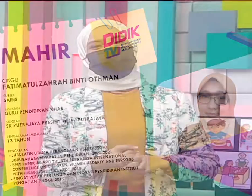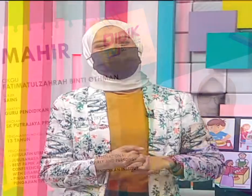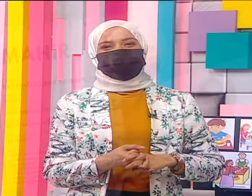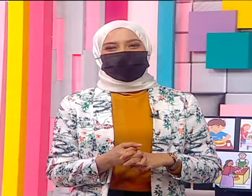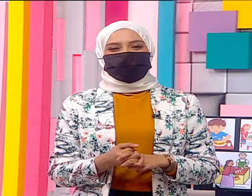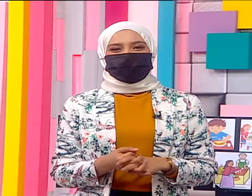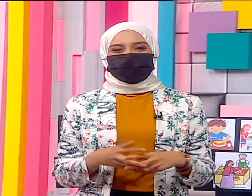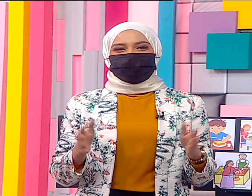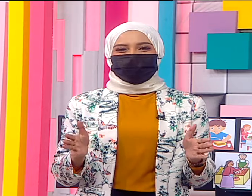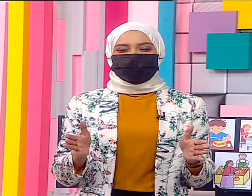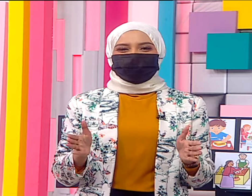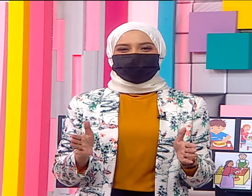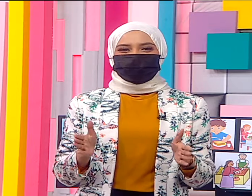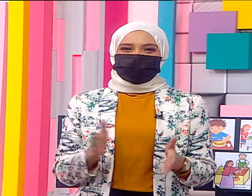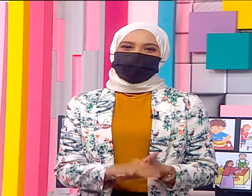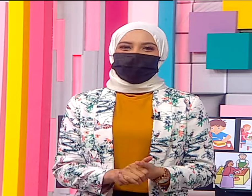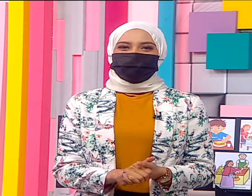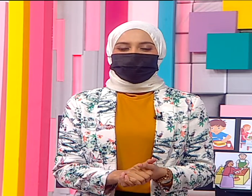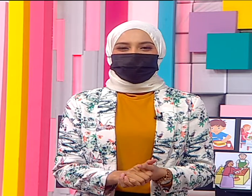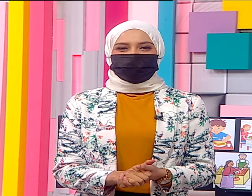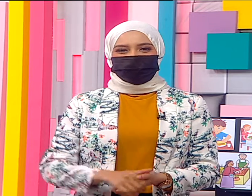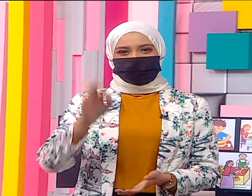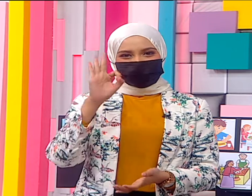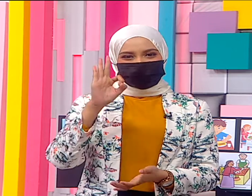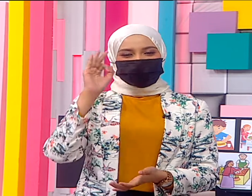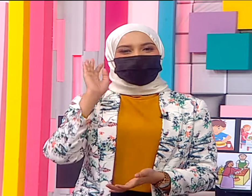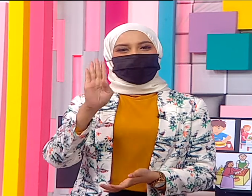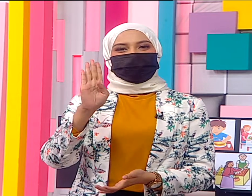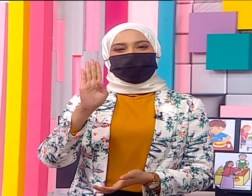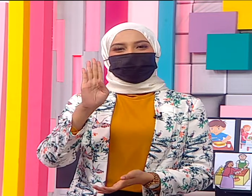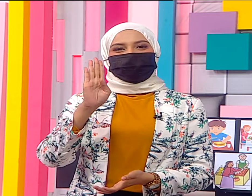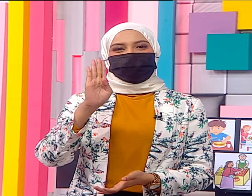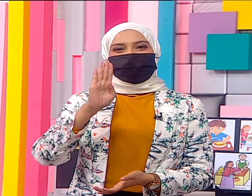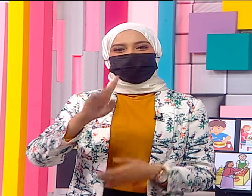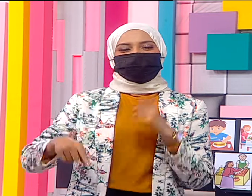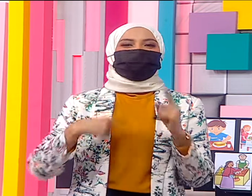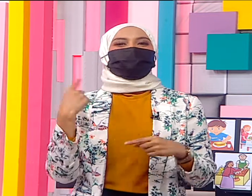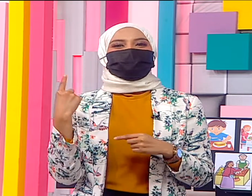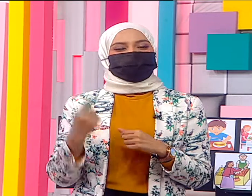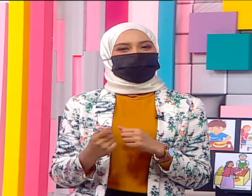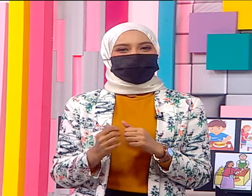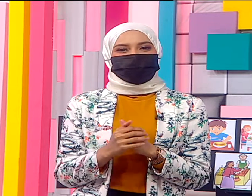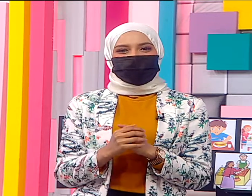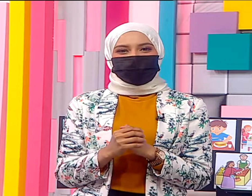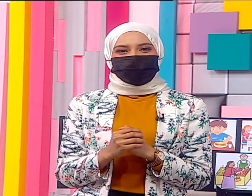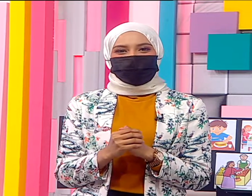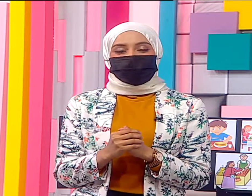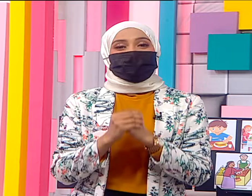Assalamualaikum dan salam sejahtera semua kita bertemu kembali di TV cpm sitenable aja Souljah seterusnya yaitu salju